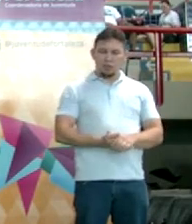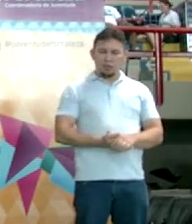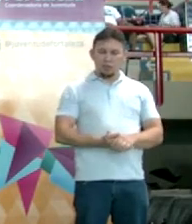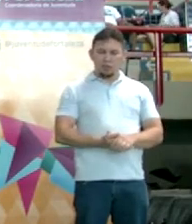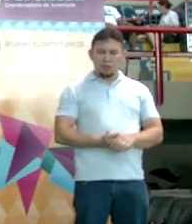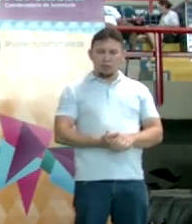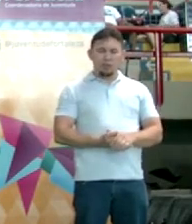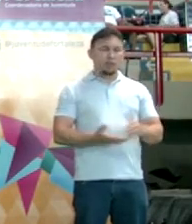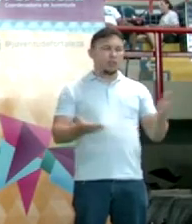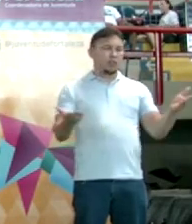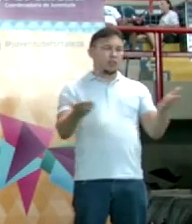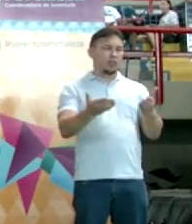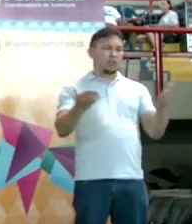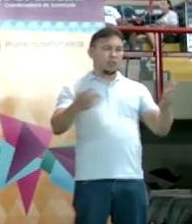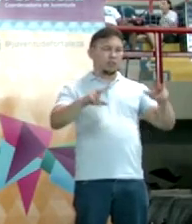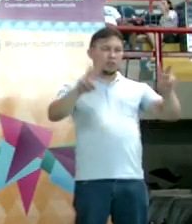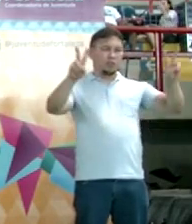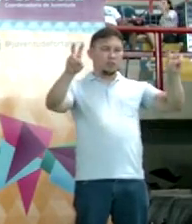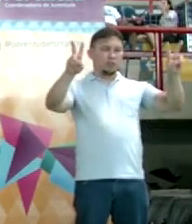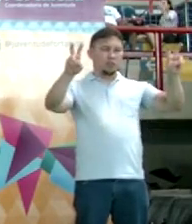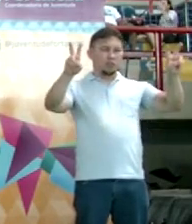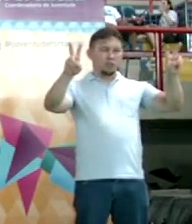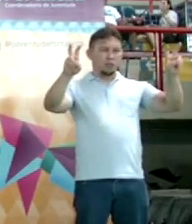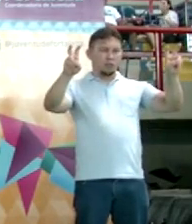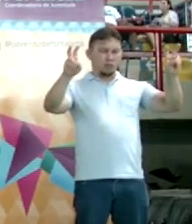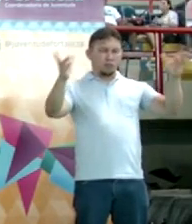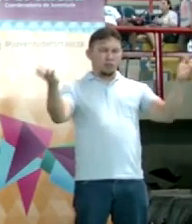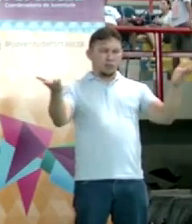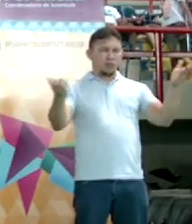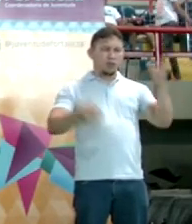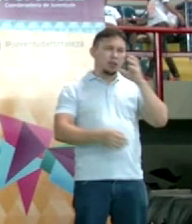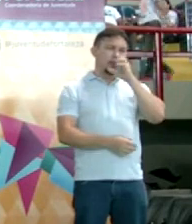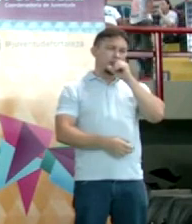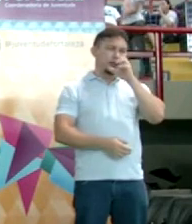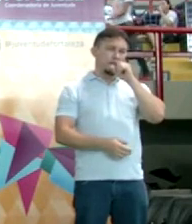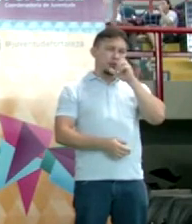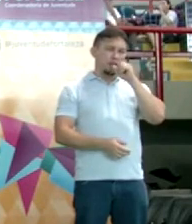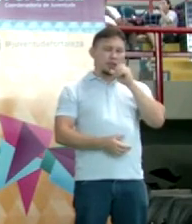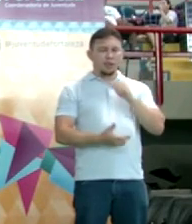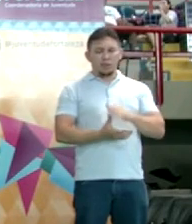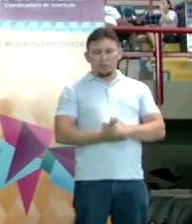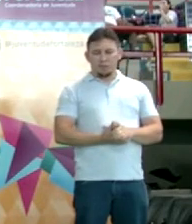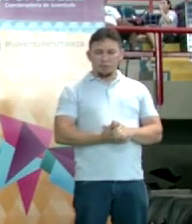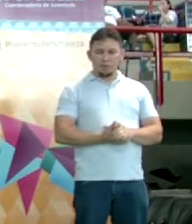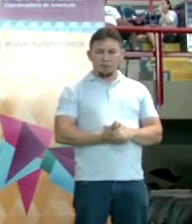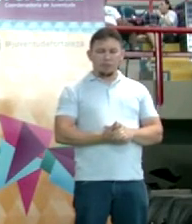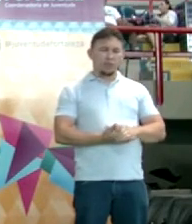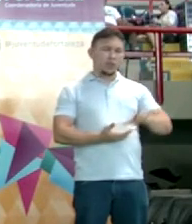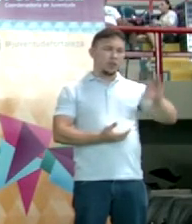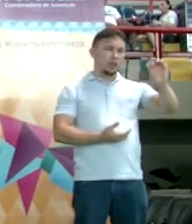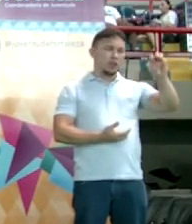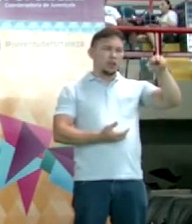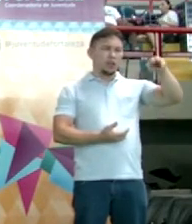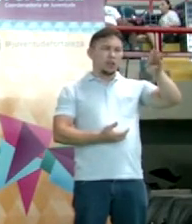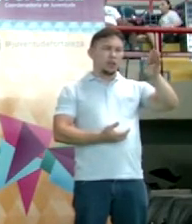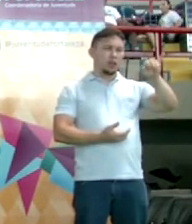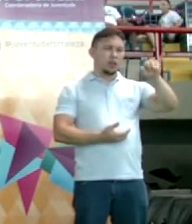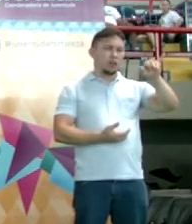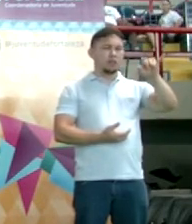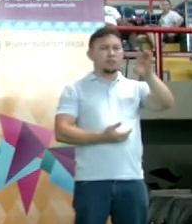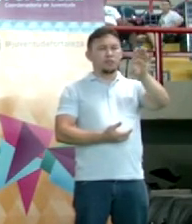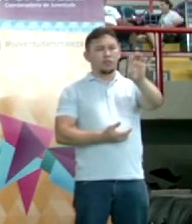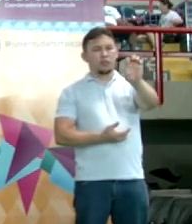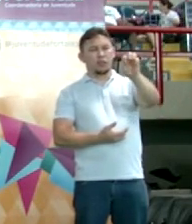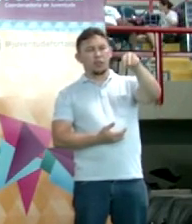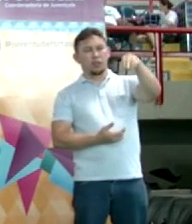Bom, então a gente vai trabalhar o tema nesse final de semana, a parte da embriologia humana,